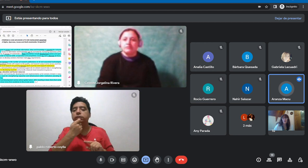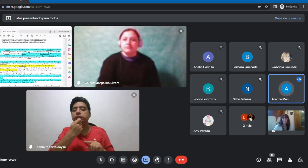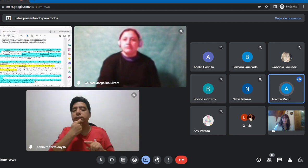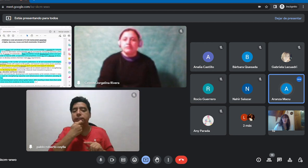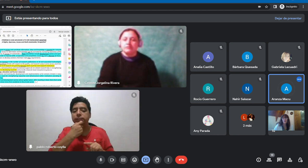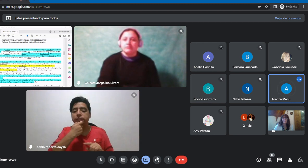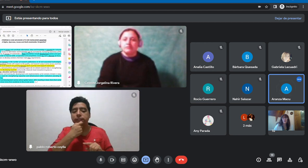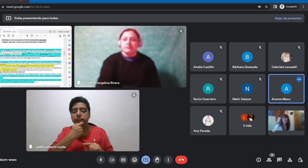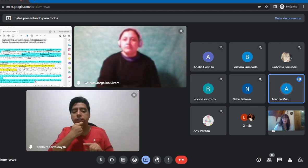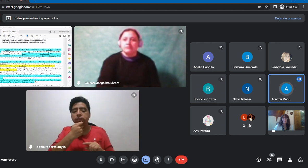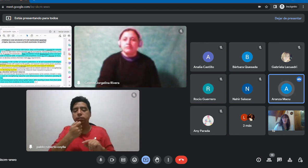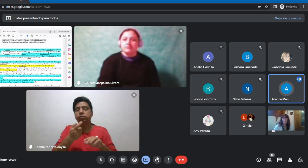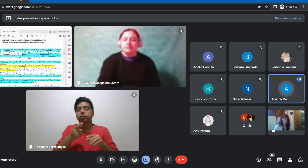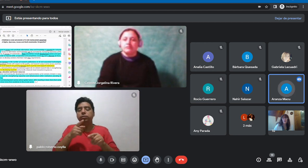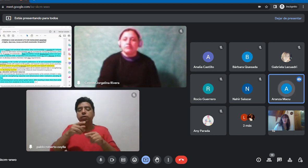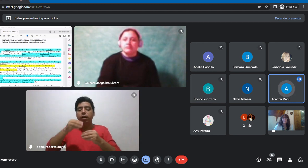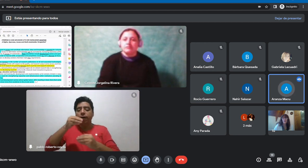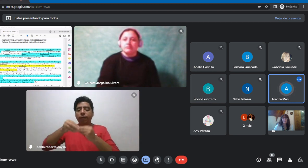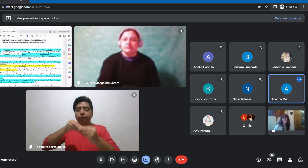Una pregunta.